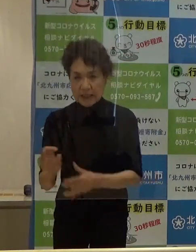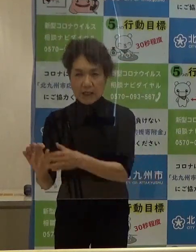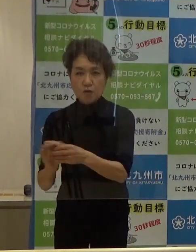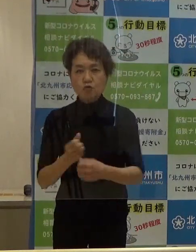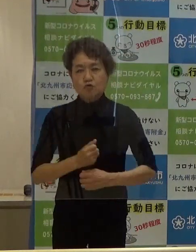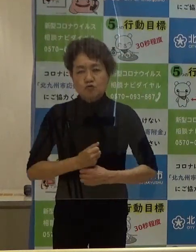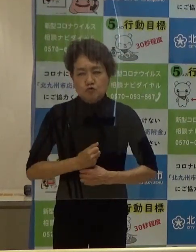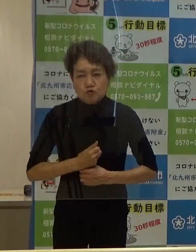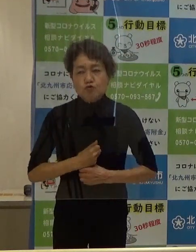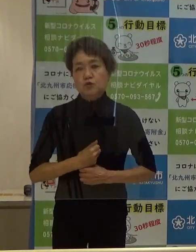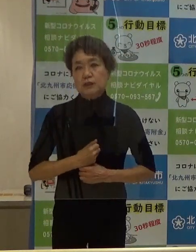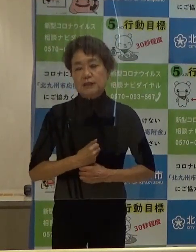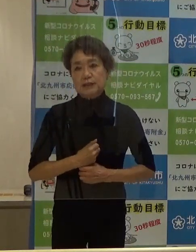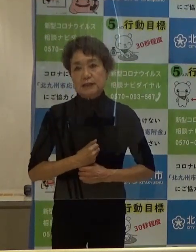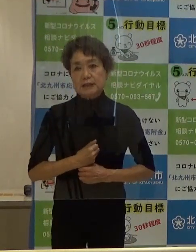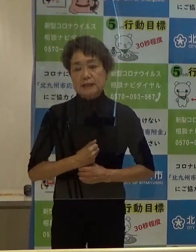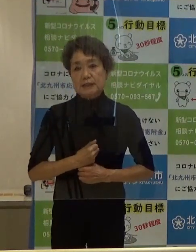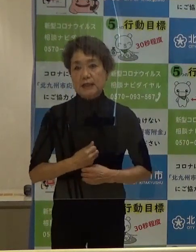意警戒をしながら